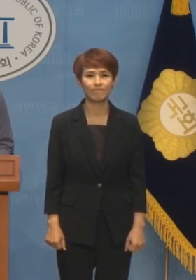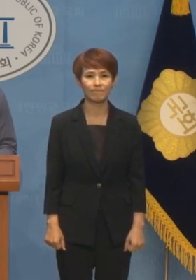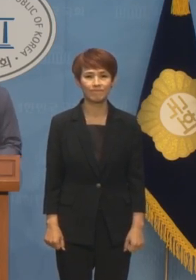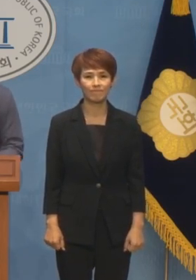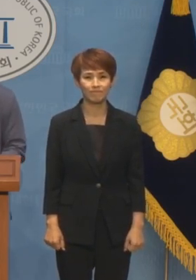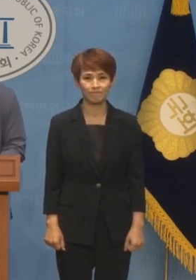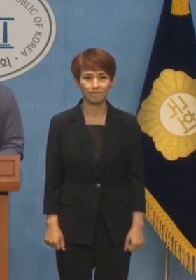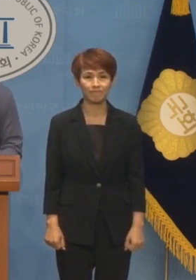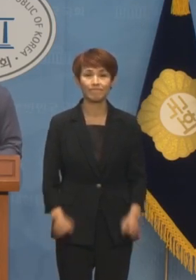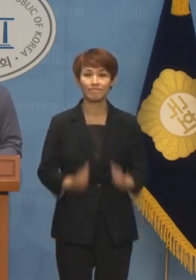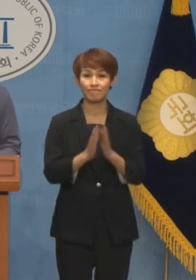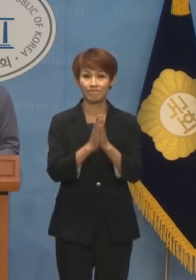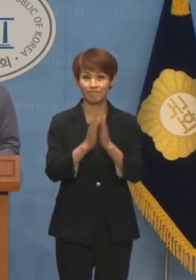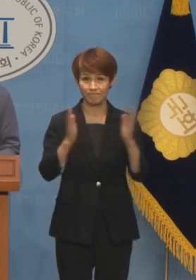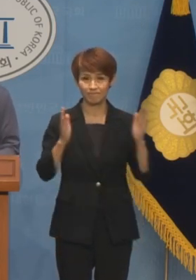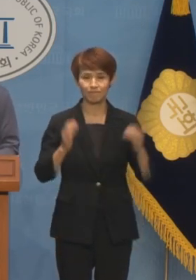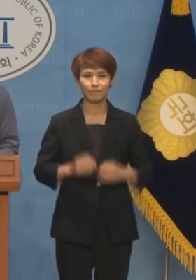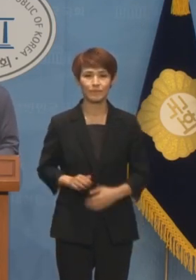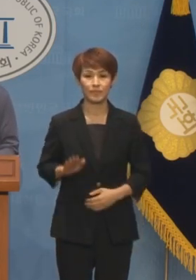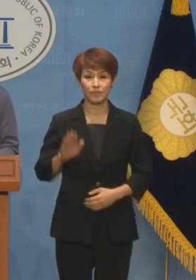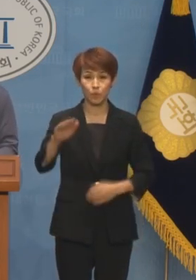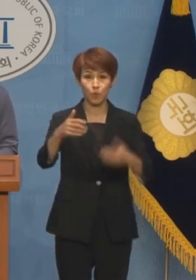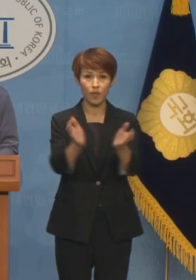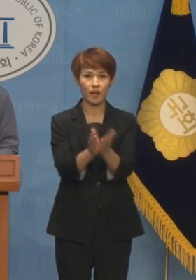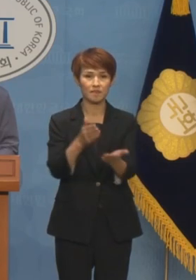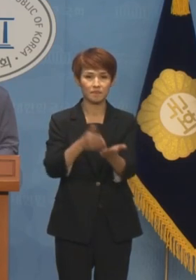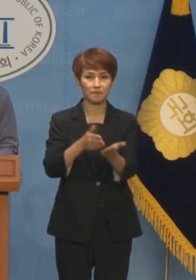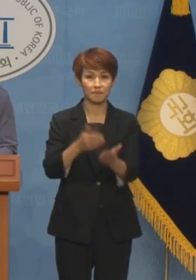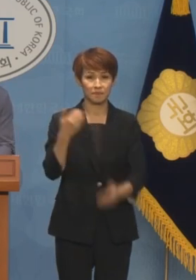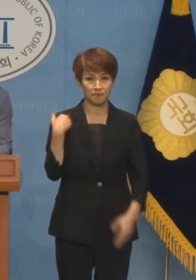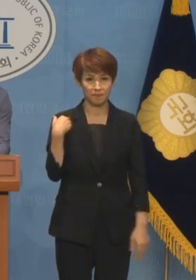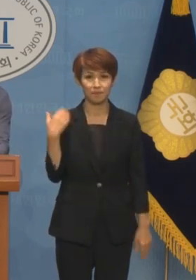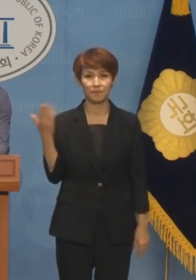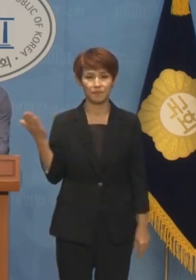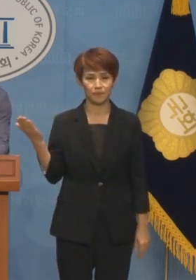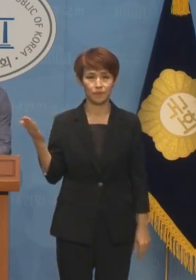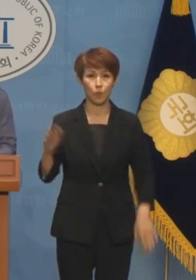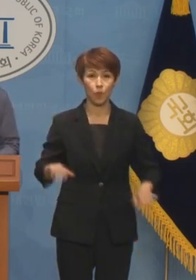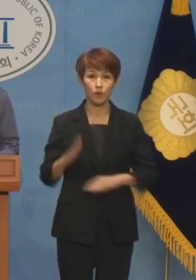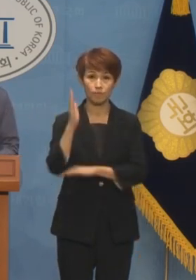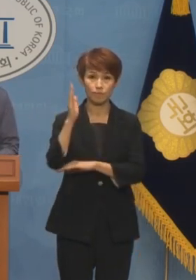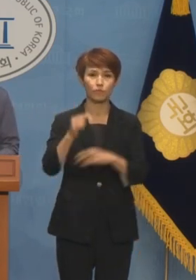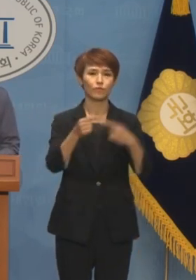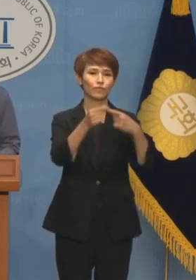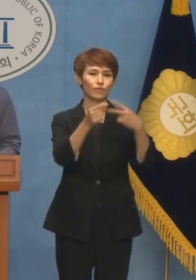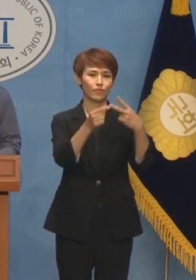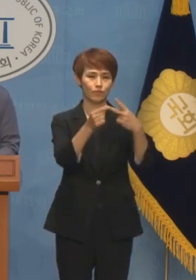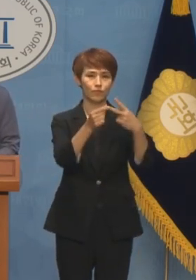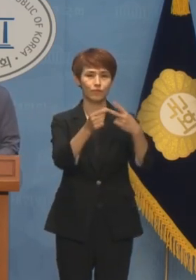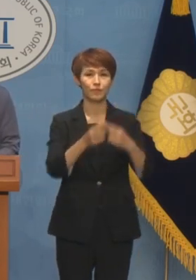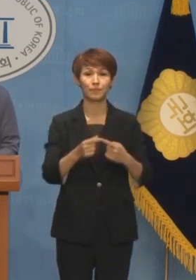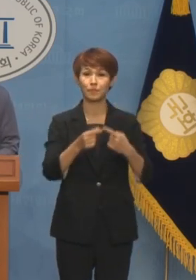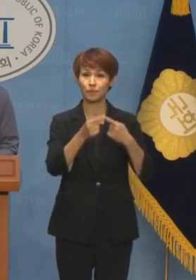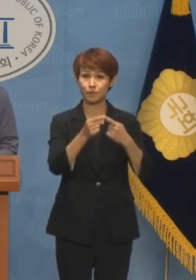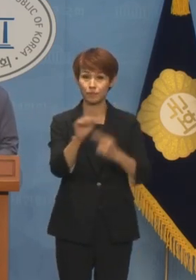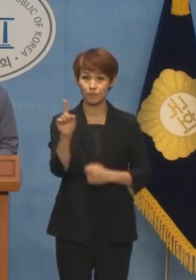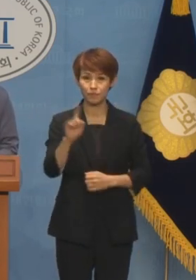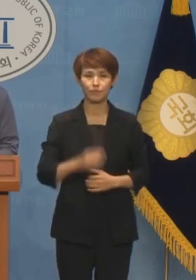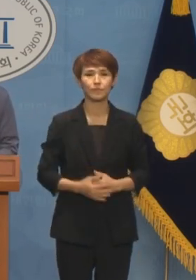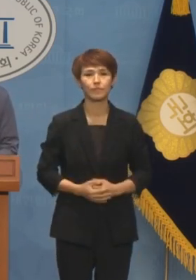예, 시작하겠습니다. 진보당 대변인 홍성규입니다. 오늘 두 가지 말씀 드리겠습니다. 첫